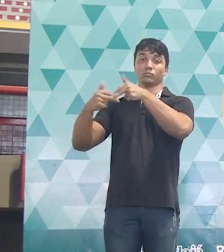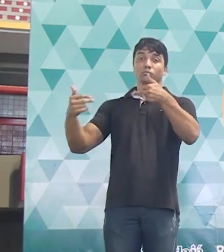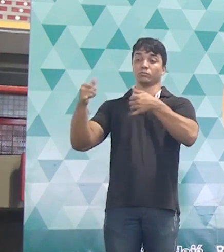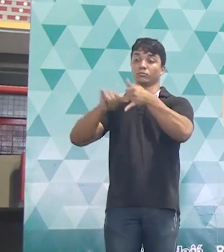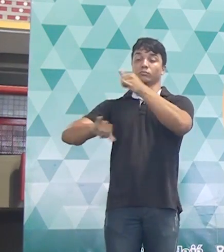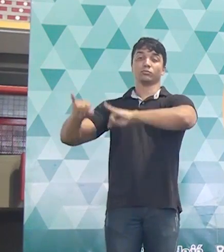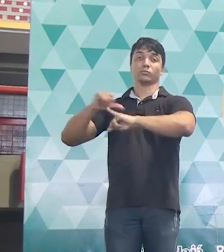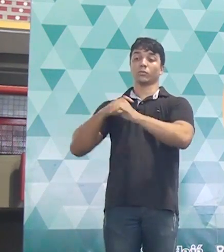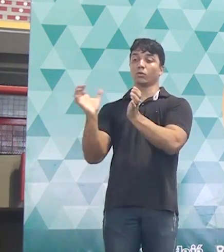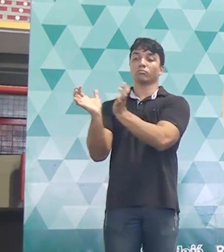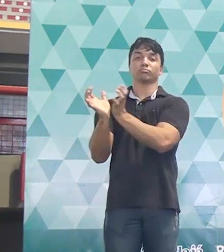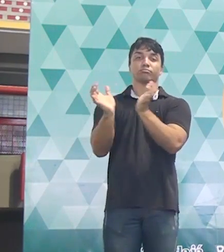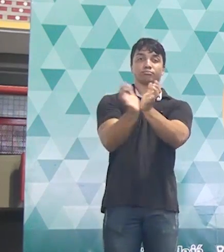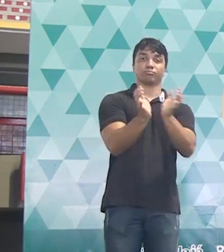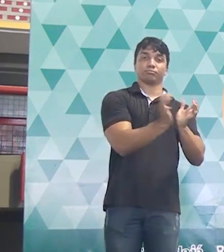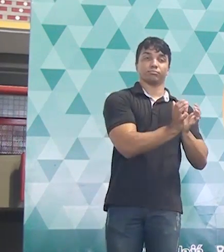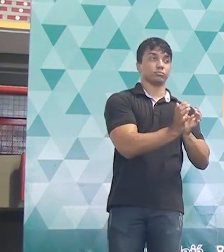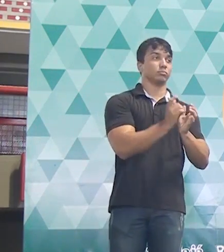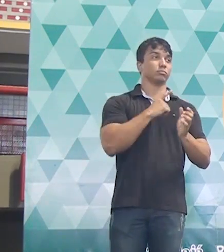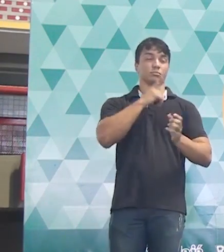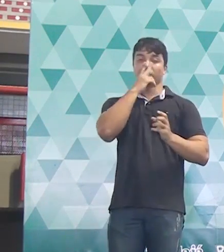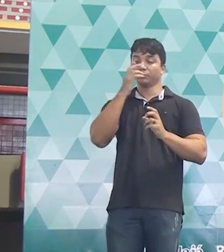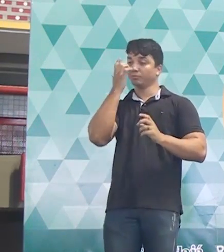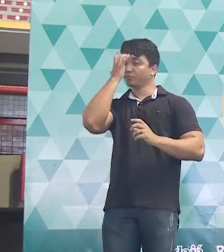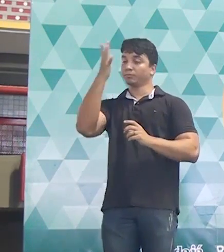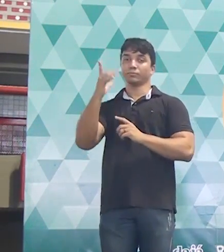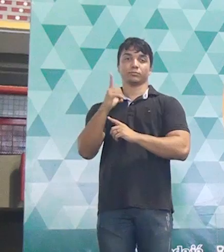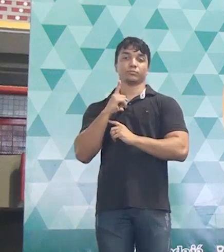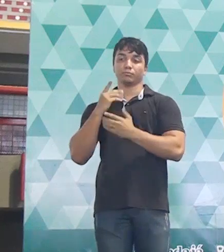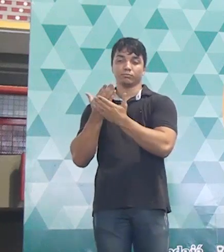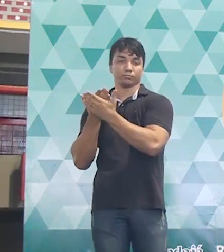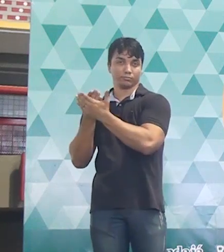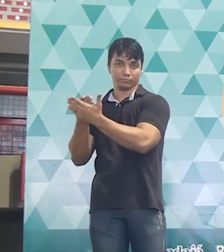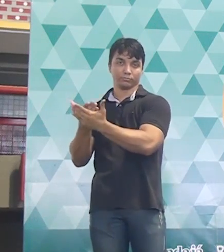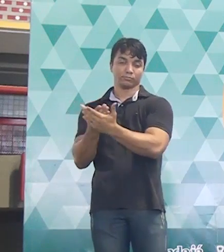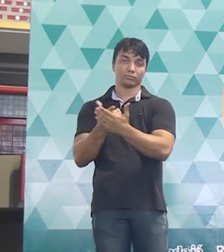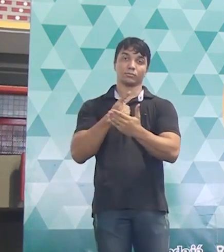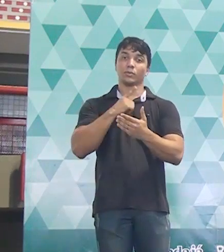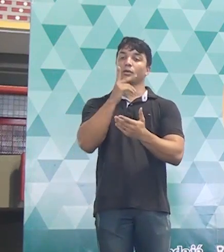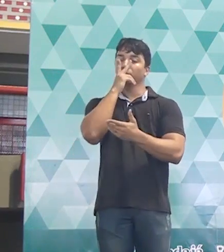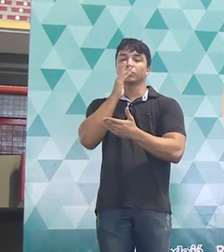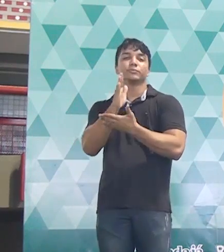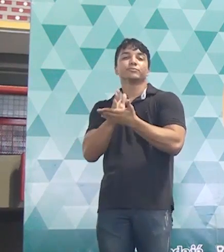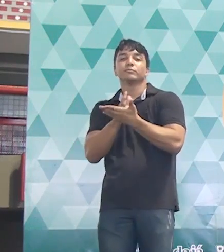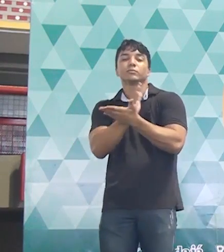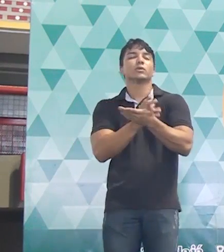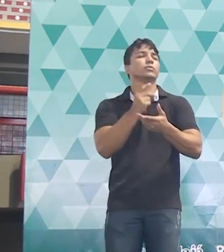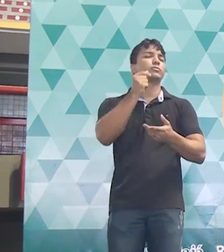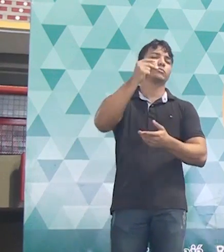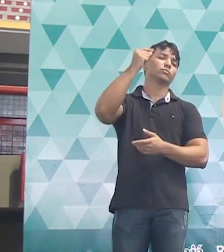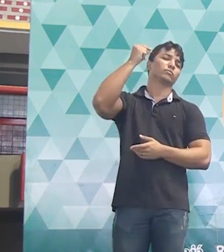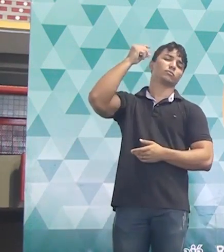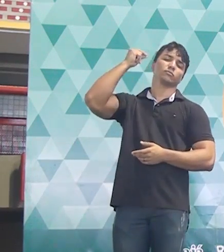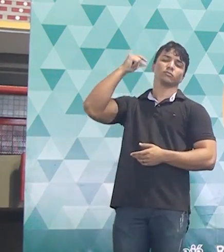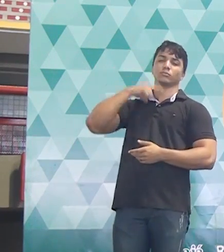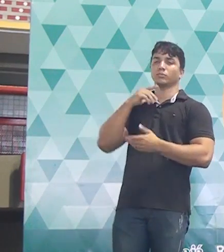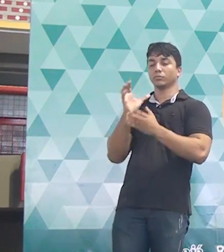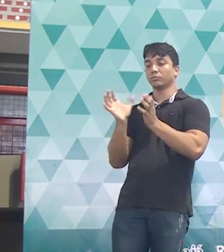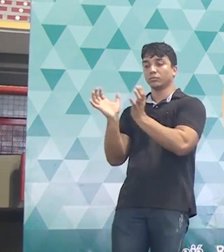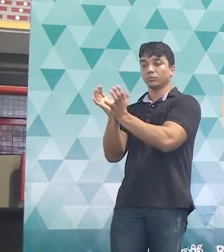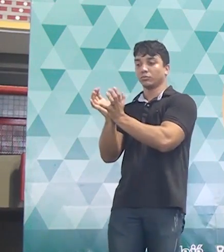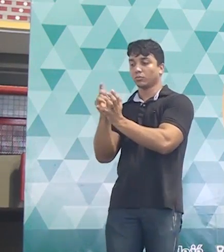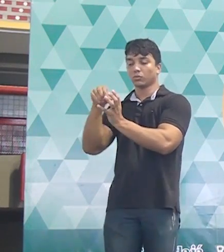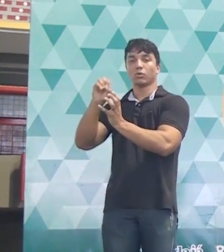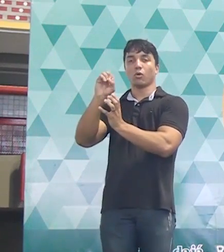são divididas em grupos, para facilitar o estudo. Uma divisão muito antiga dividia as substâncias